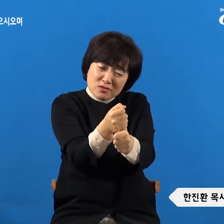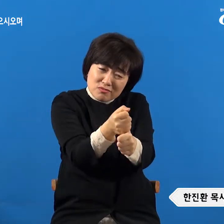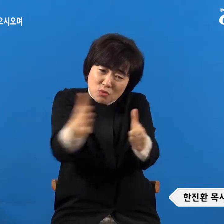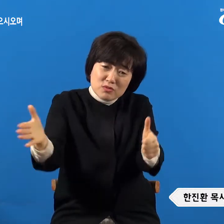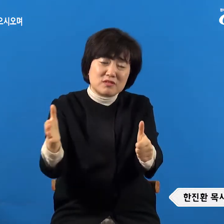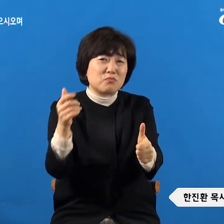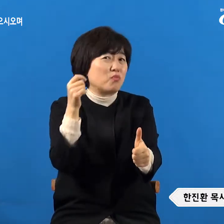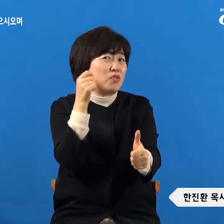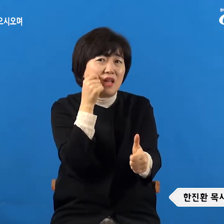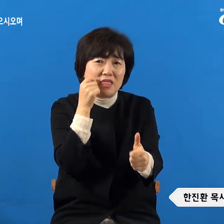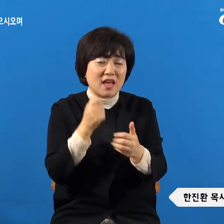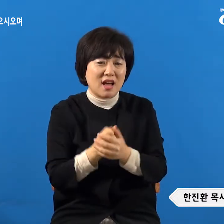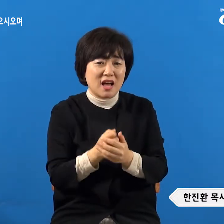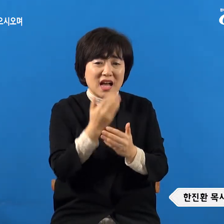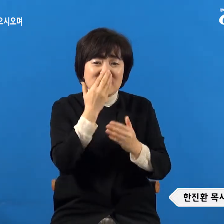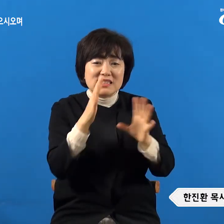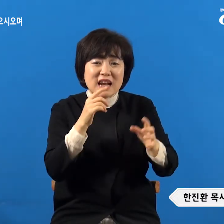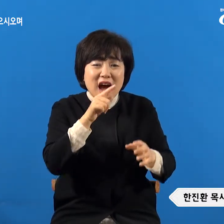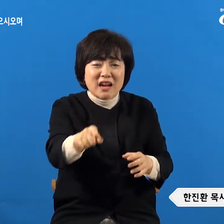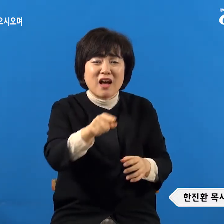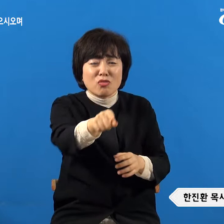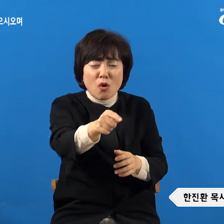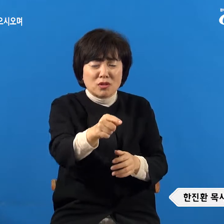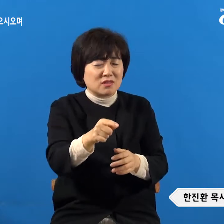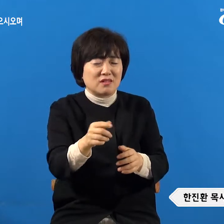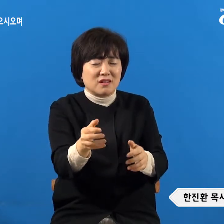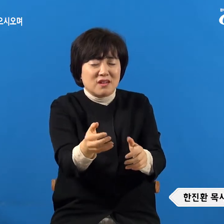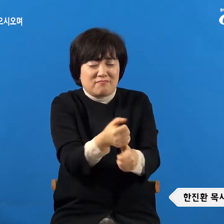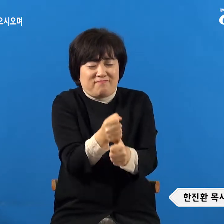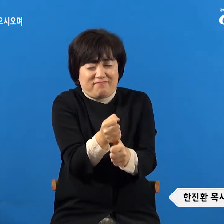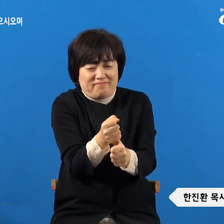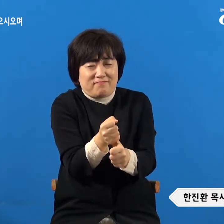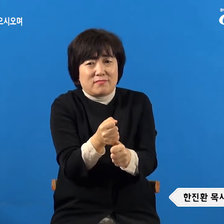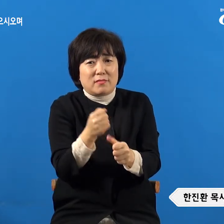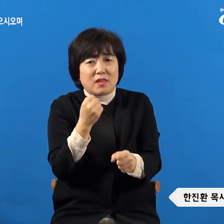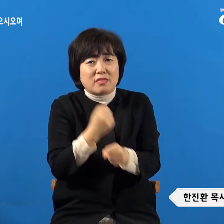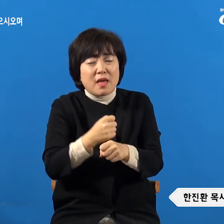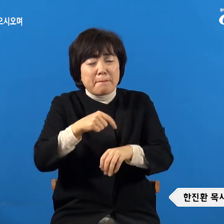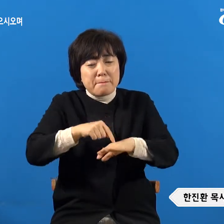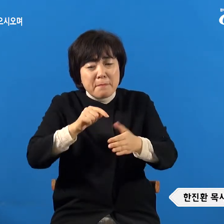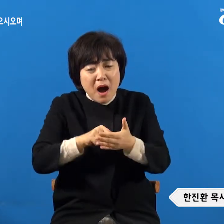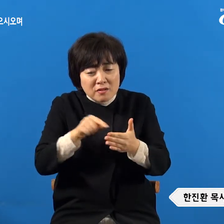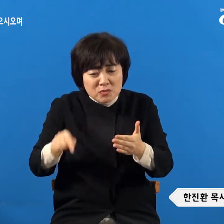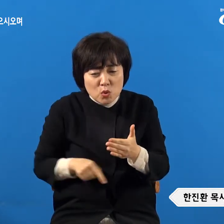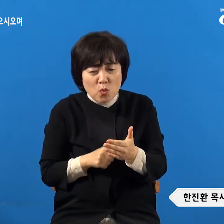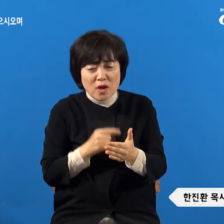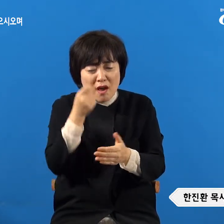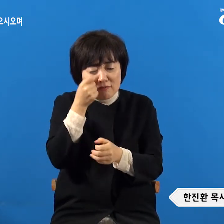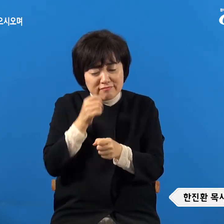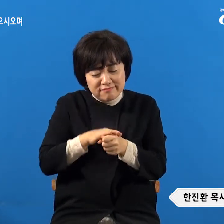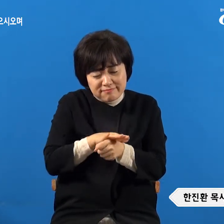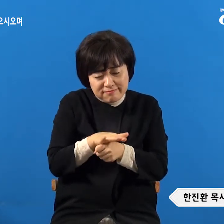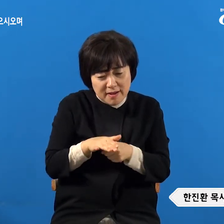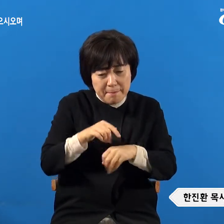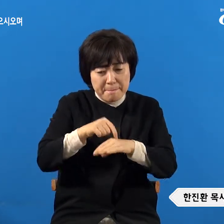너를 버리겠느냐, 내 마음이 내 속에서 돌이켜 나의 긍휼이 온전히 불붙듯